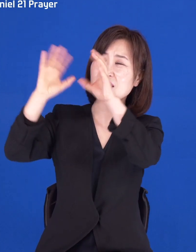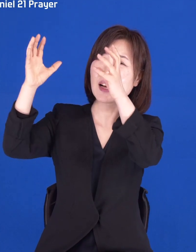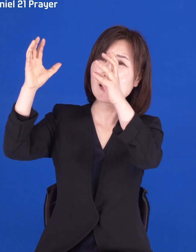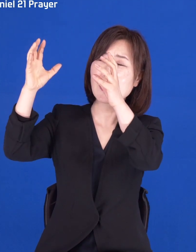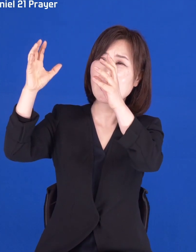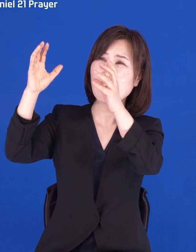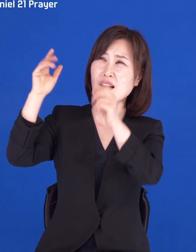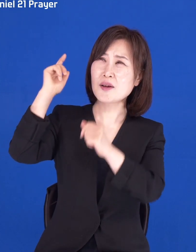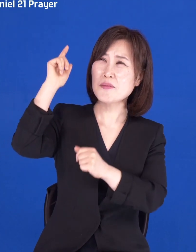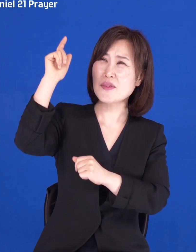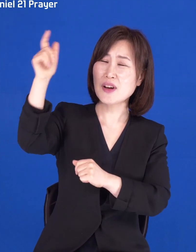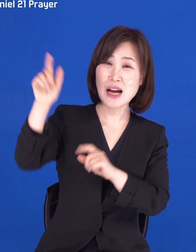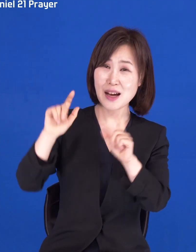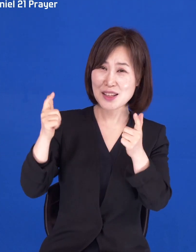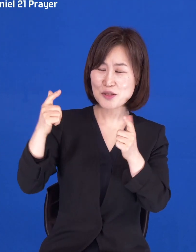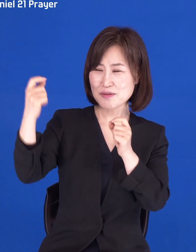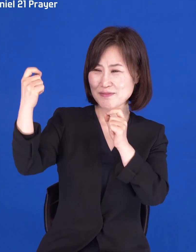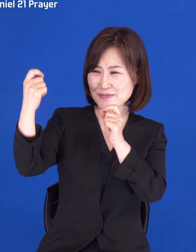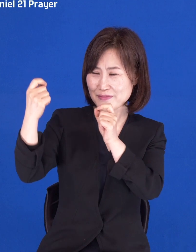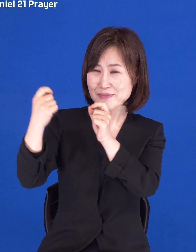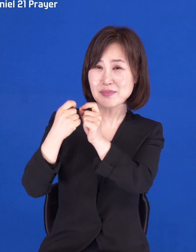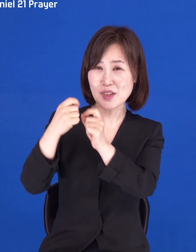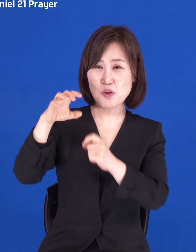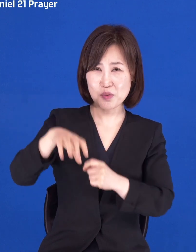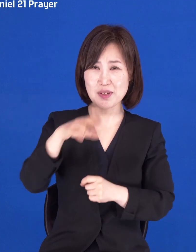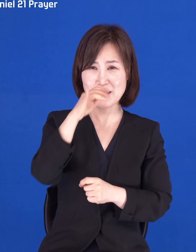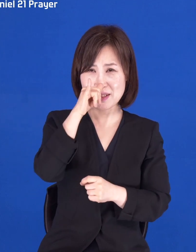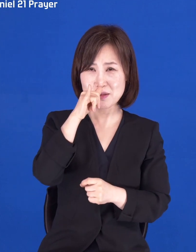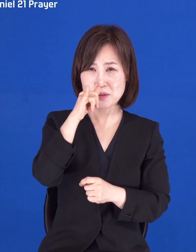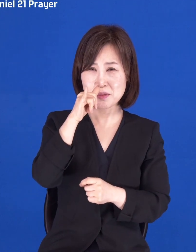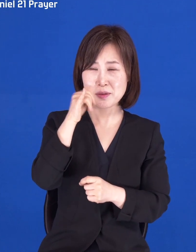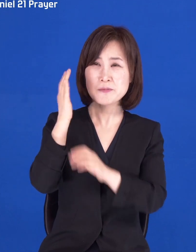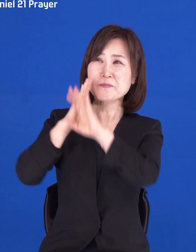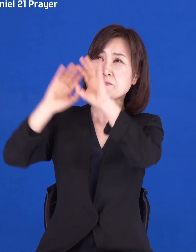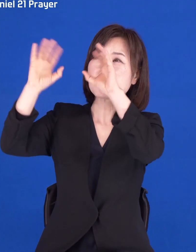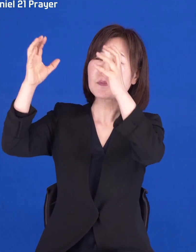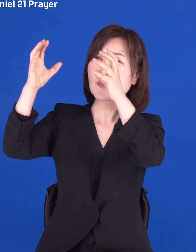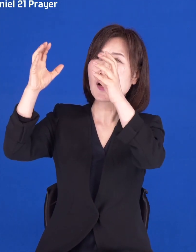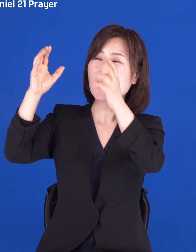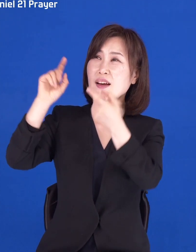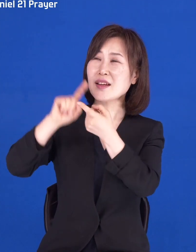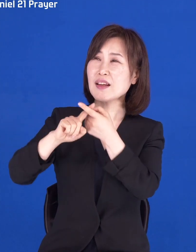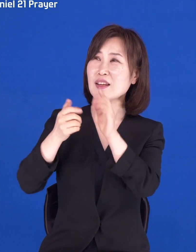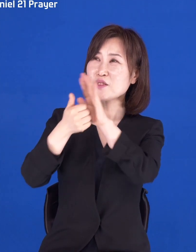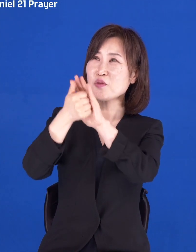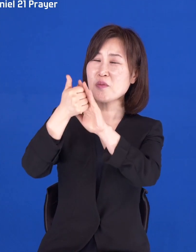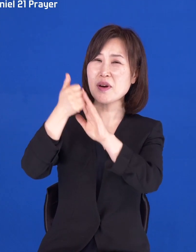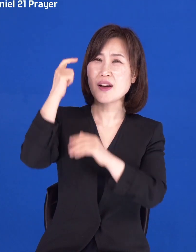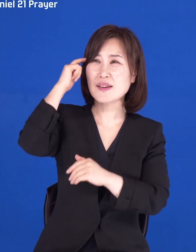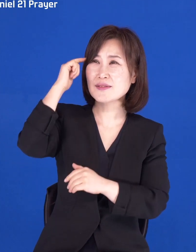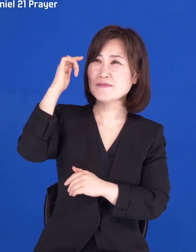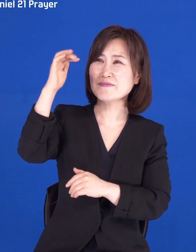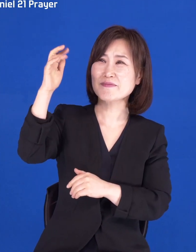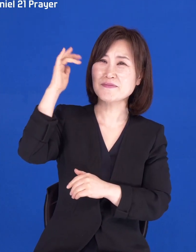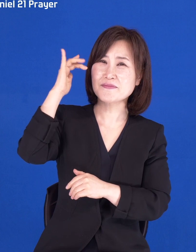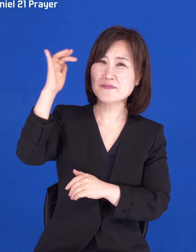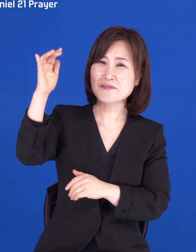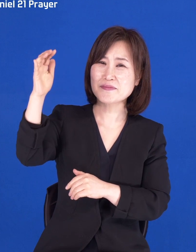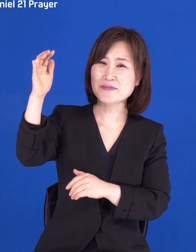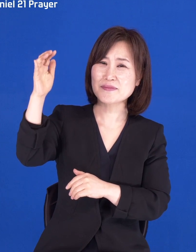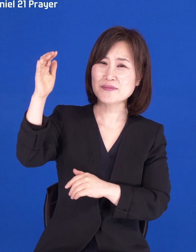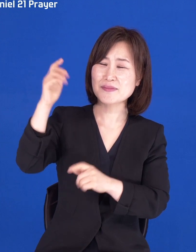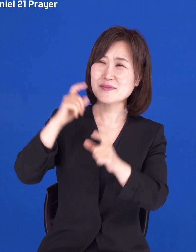멀리 있는 것이 아니라 우리 가까이 있는 것이고, 그 하늘나라에 대한 소망과 그리움은 점점